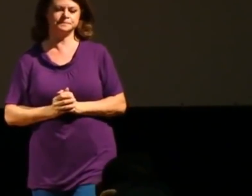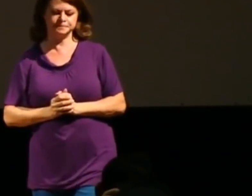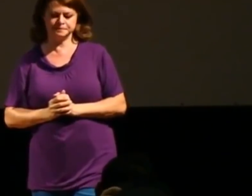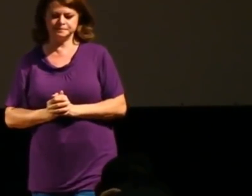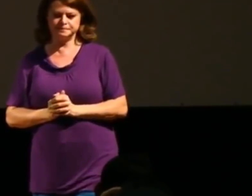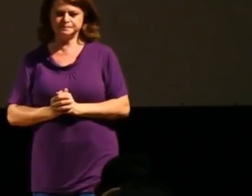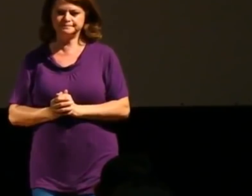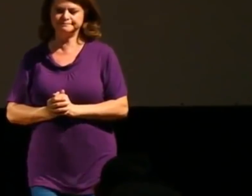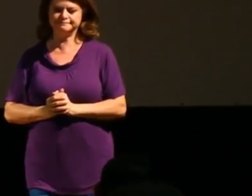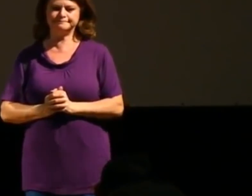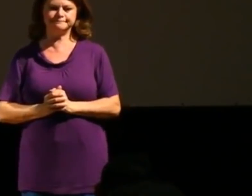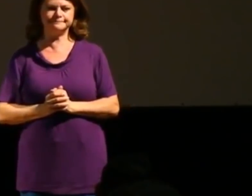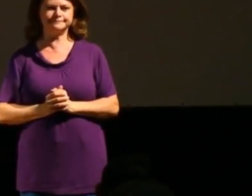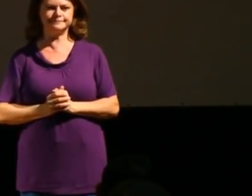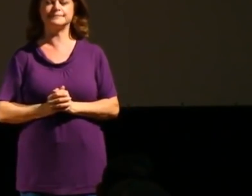levar agora